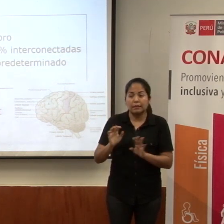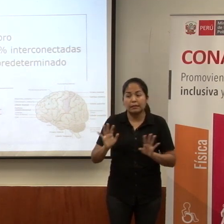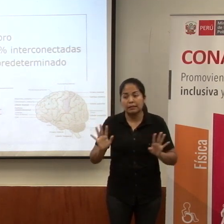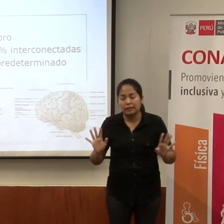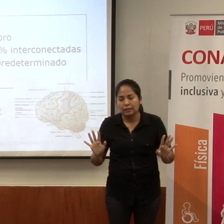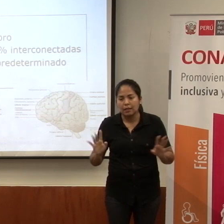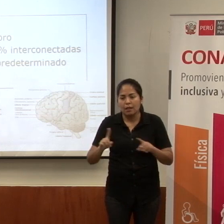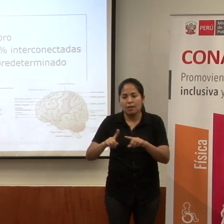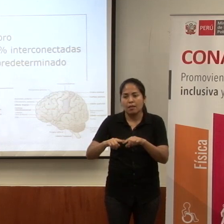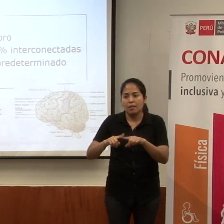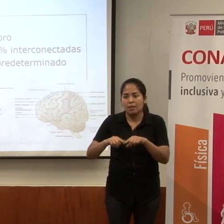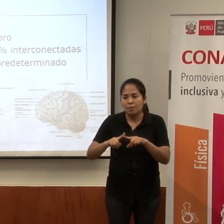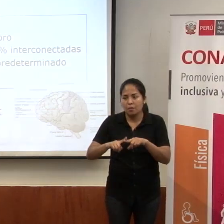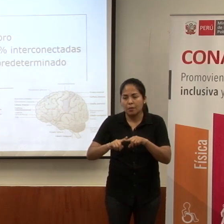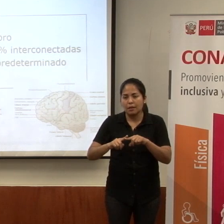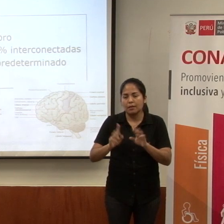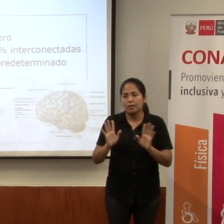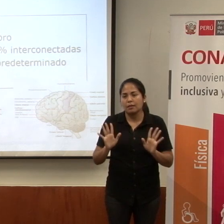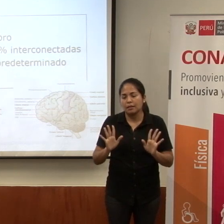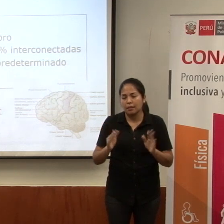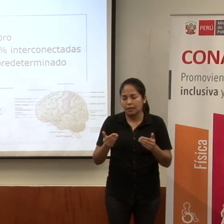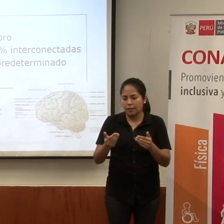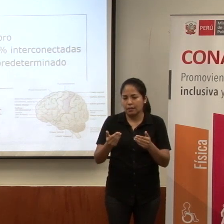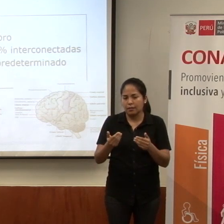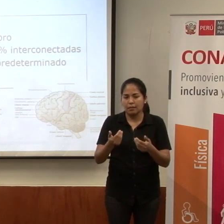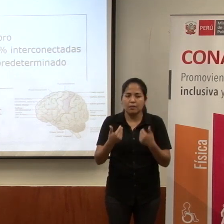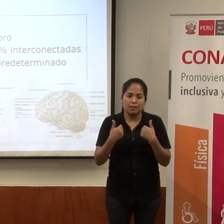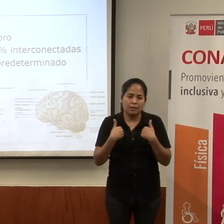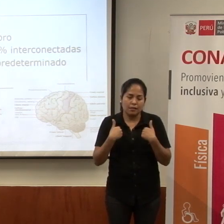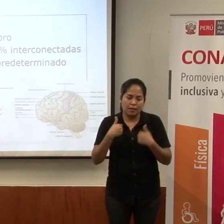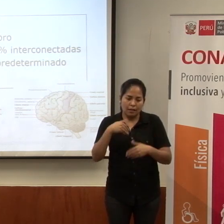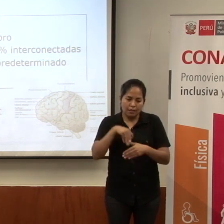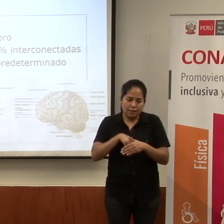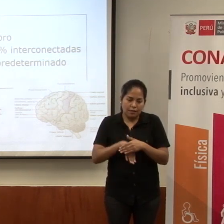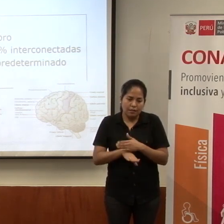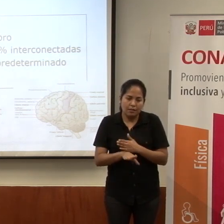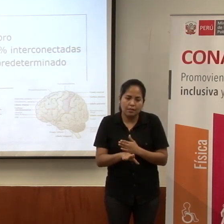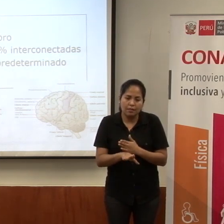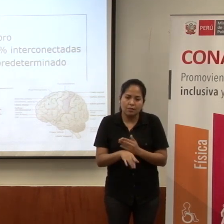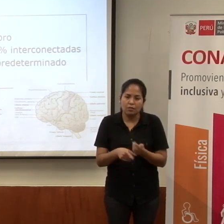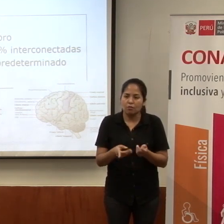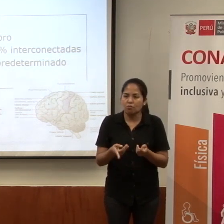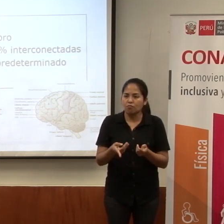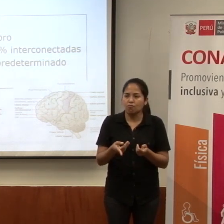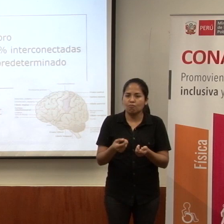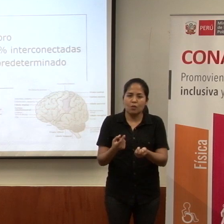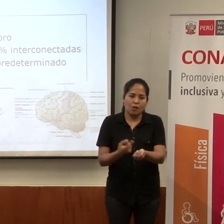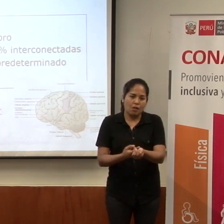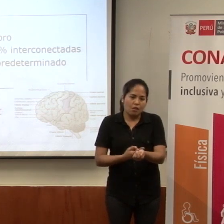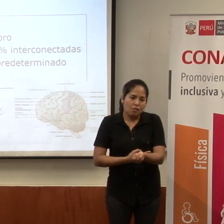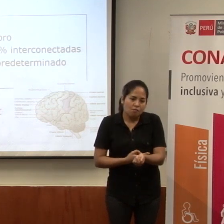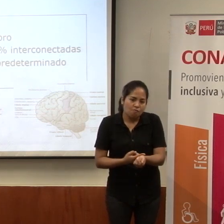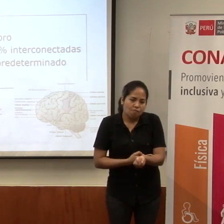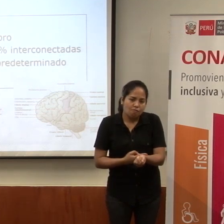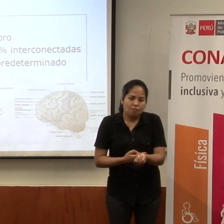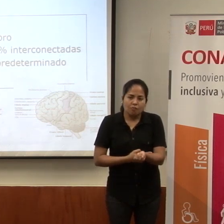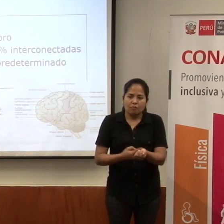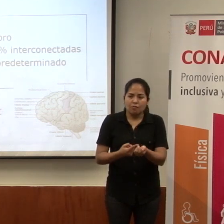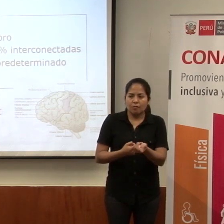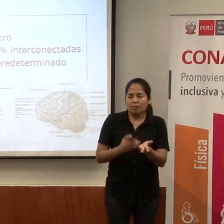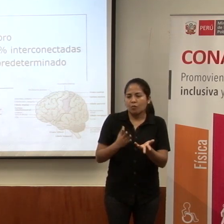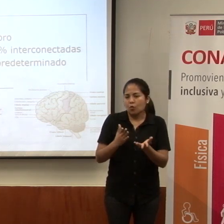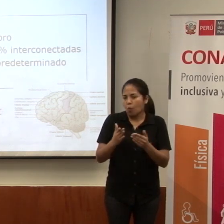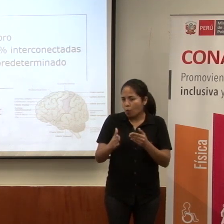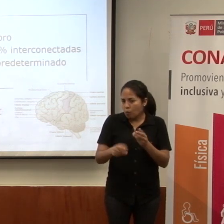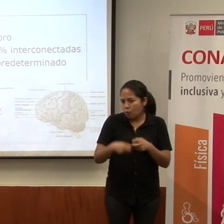limitación en el momento congénita o genética en el momento de formación. Pero en general todos nacemos con 100.000 millones de